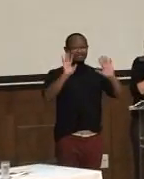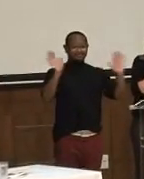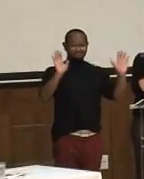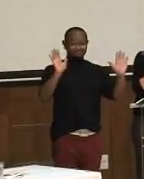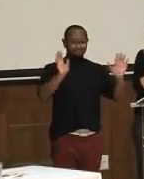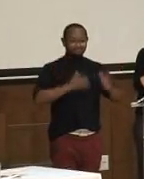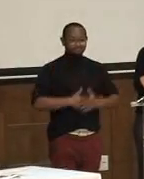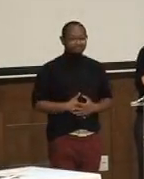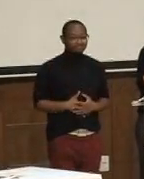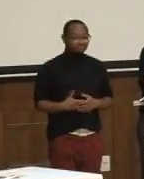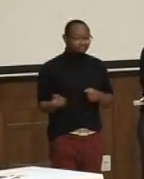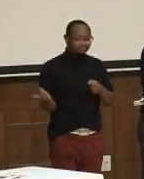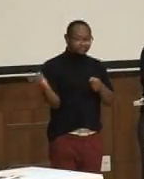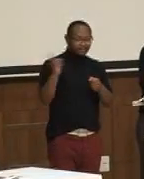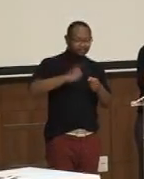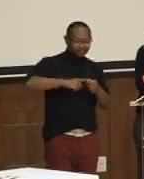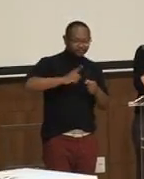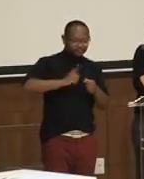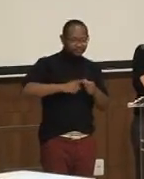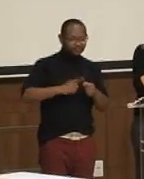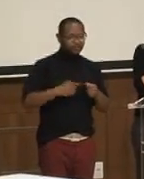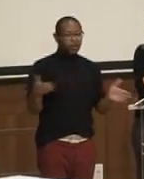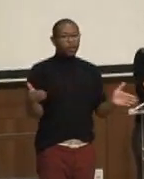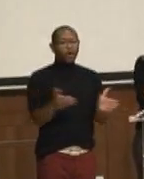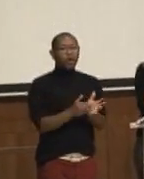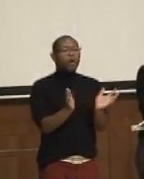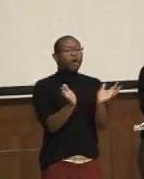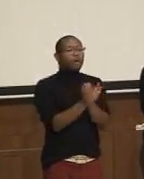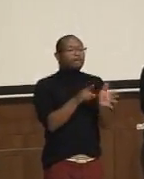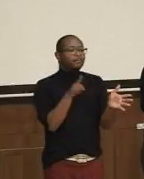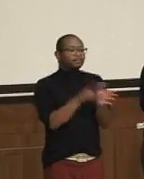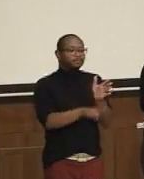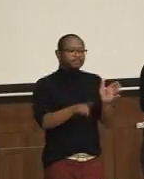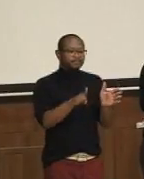Prezados, vamos voltar aqui para o último bloco.